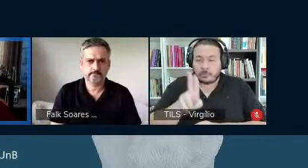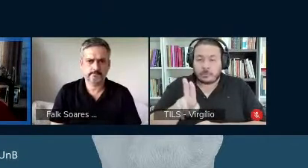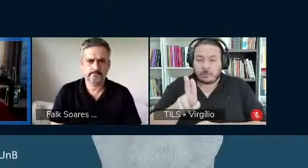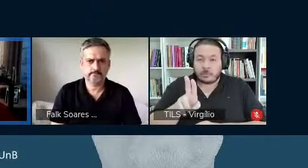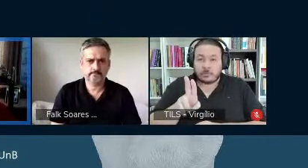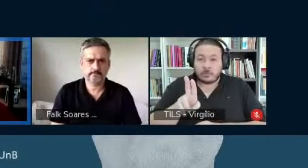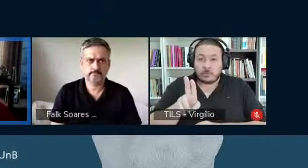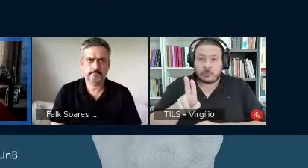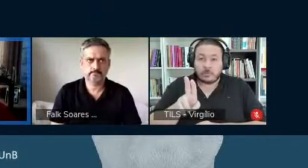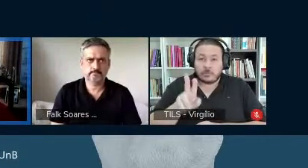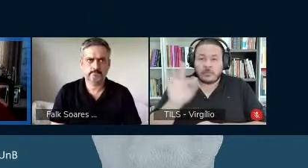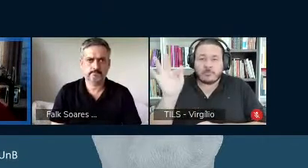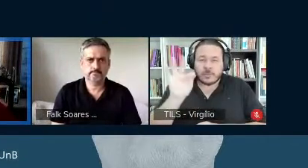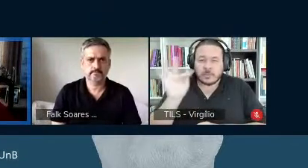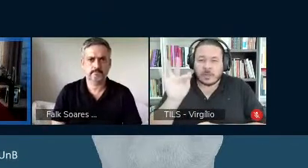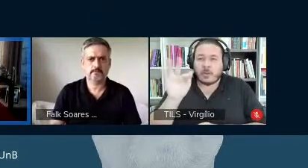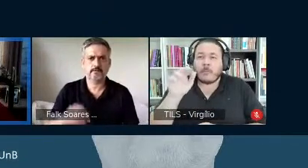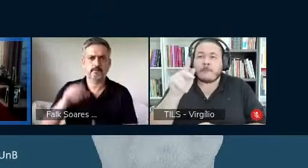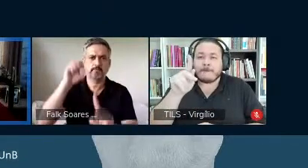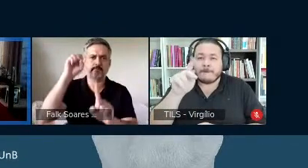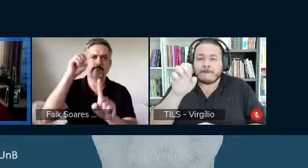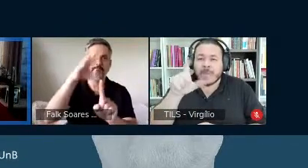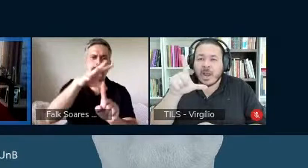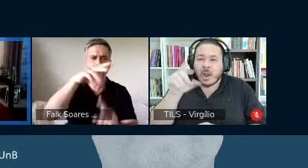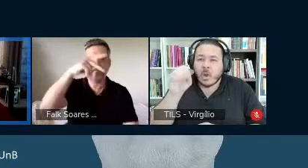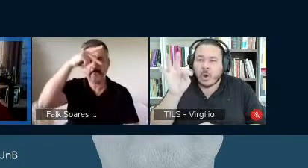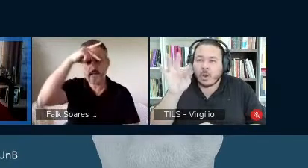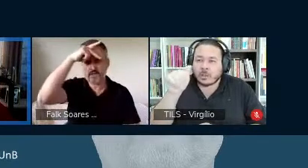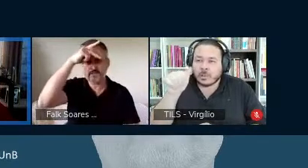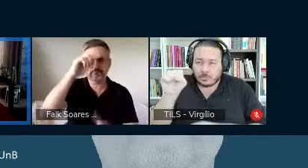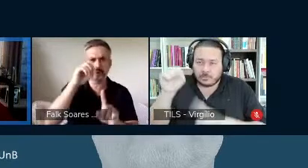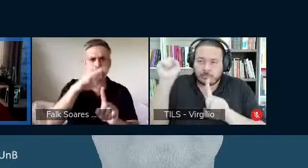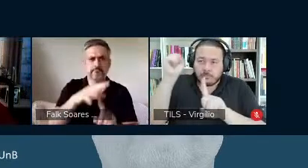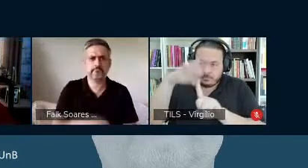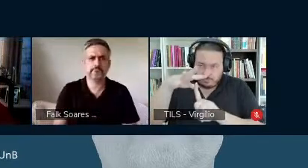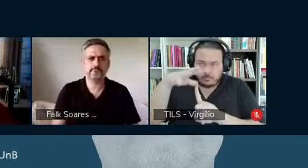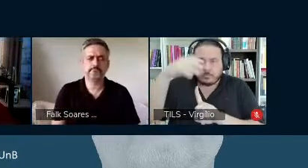Federal, creio que seja de Pelotas, porque aqui tem Pelo, né?